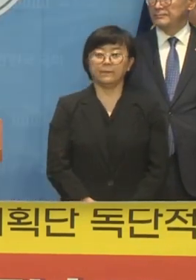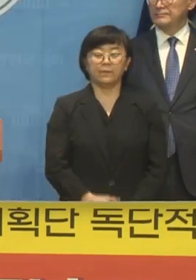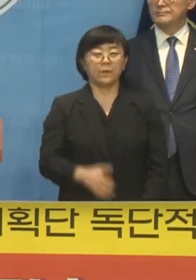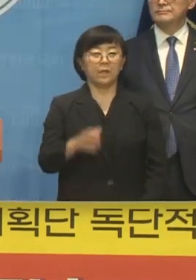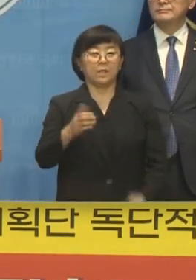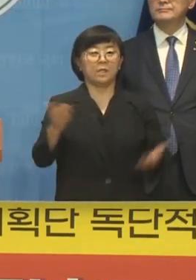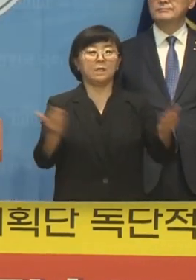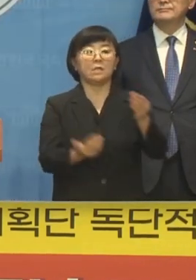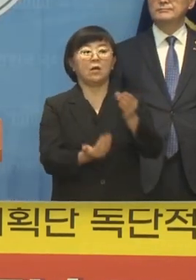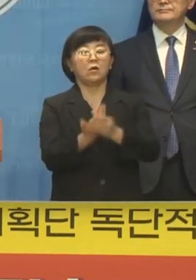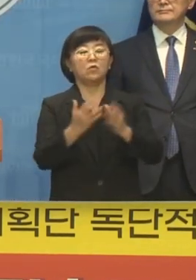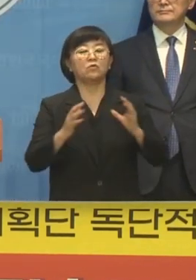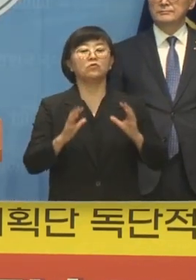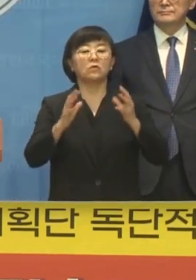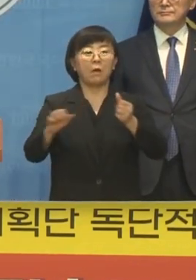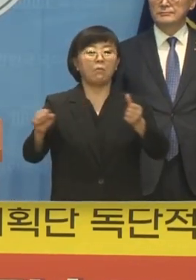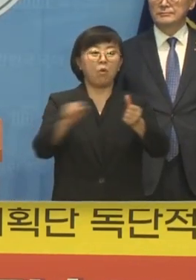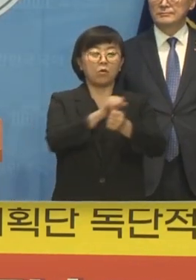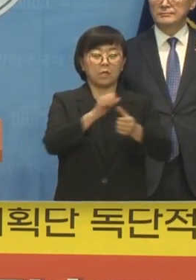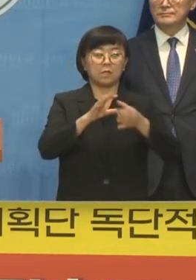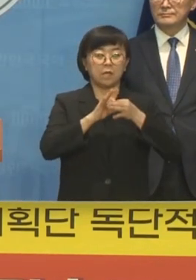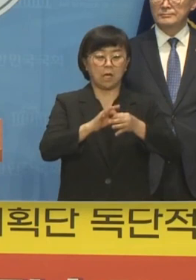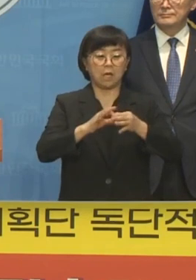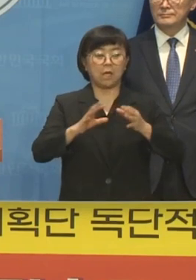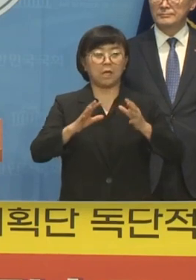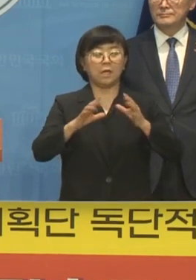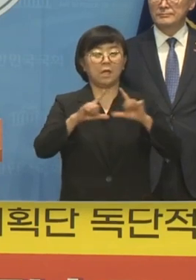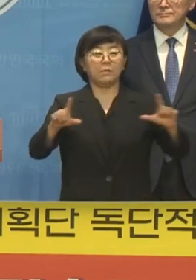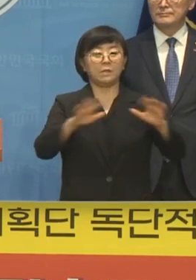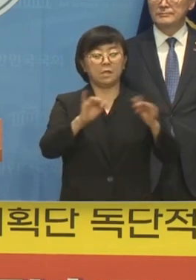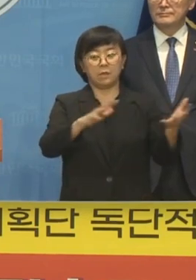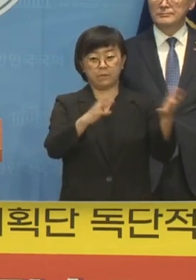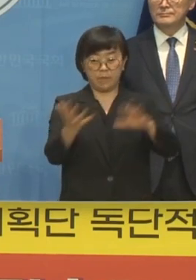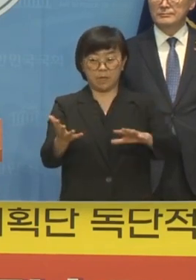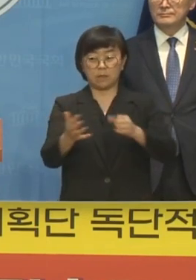여순 사건은 국가 폭력에 의한 민간인 학살이었습니다.